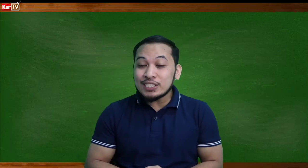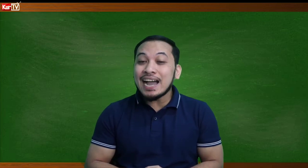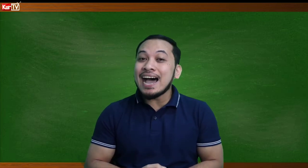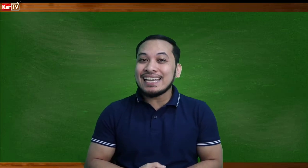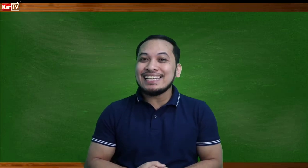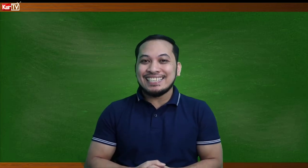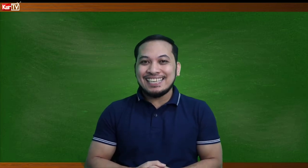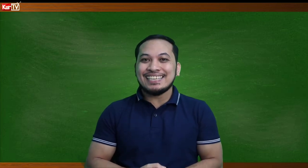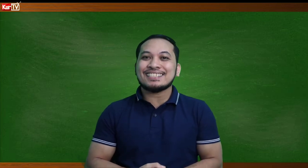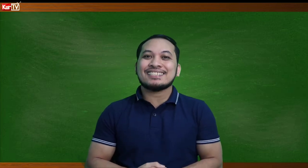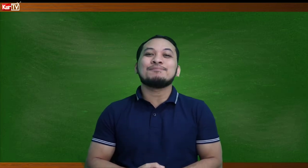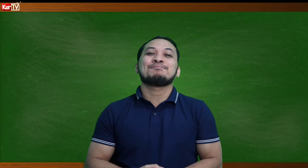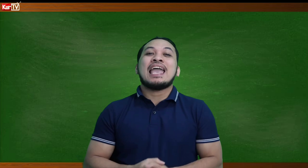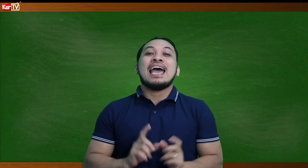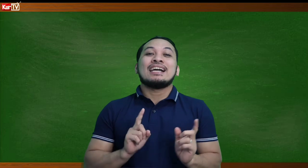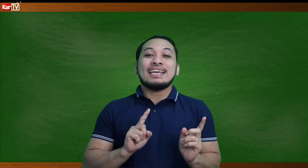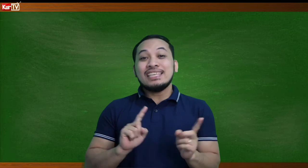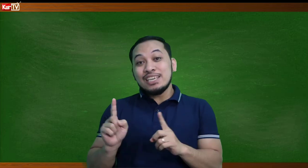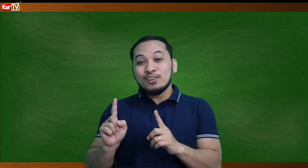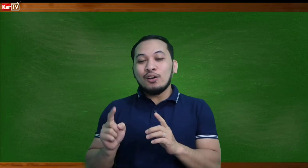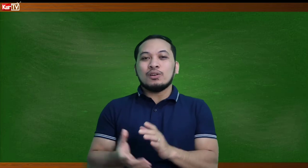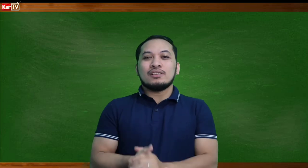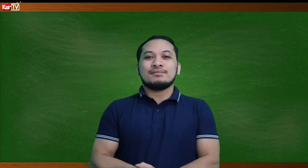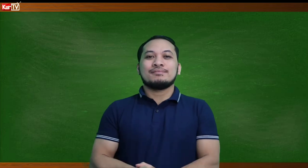ang aking isisenyas. Ready? Go!